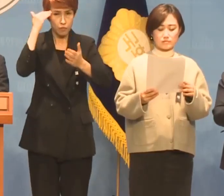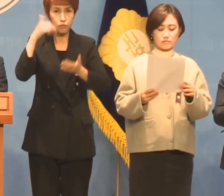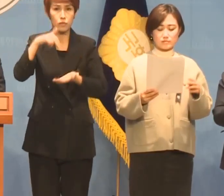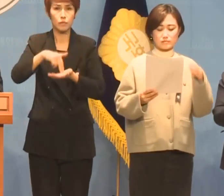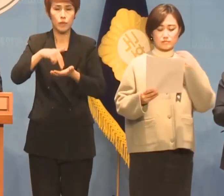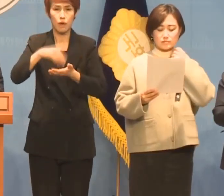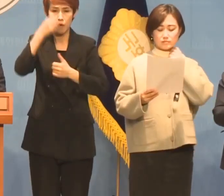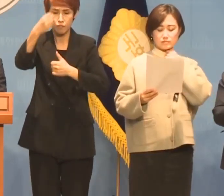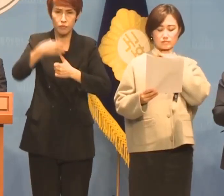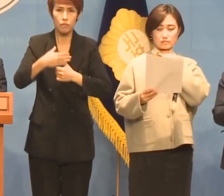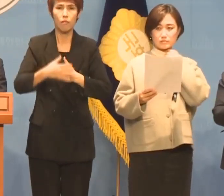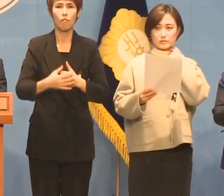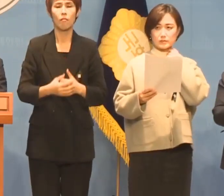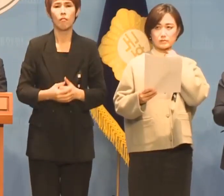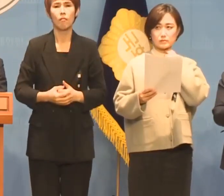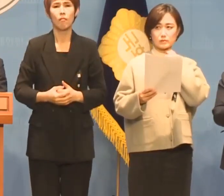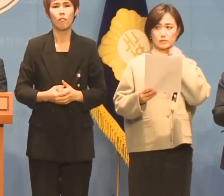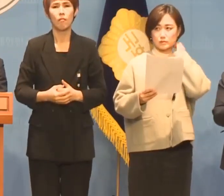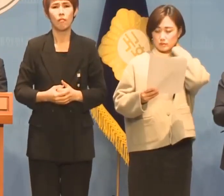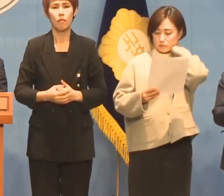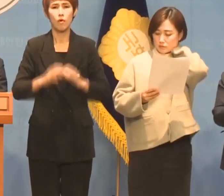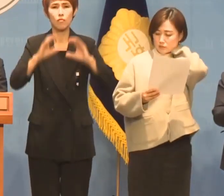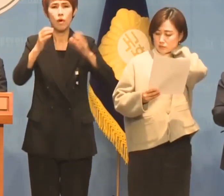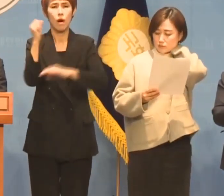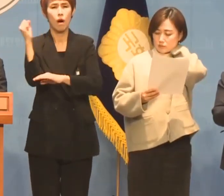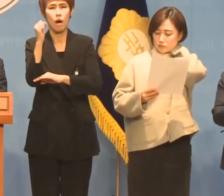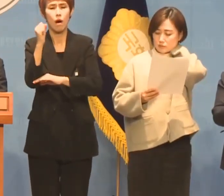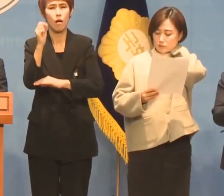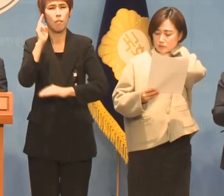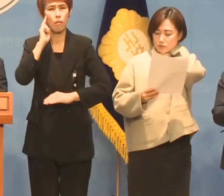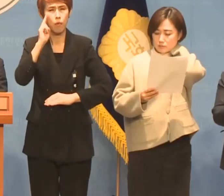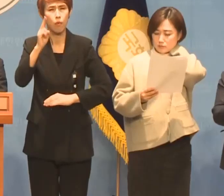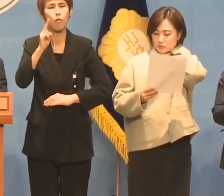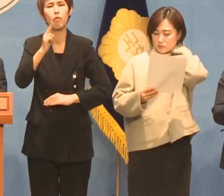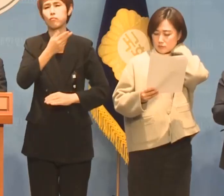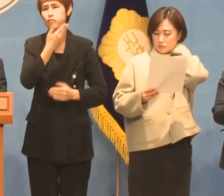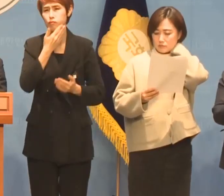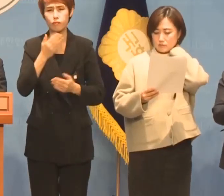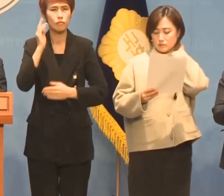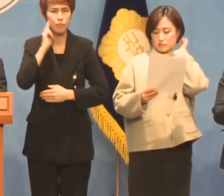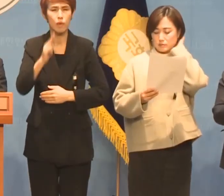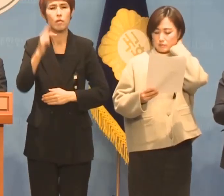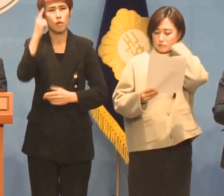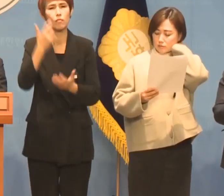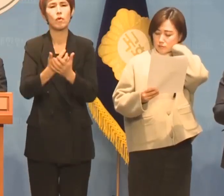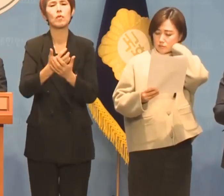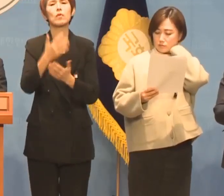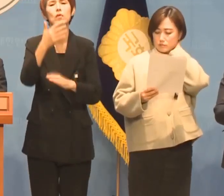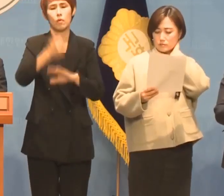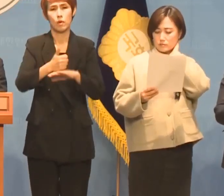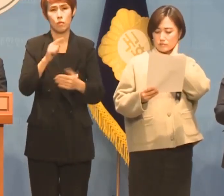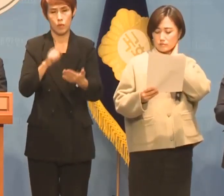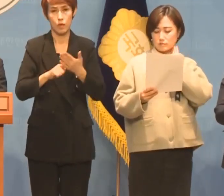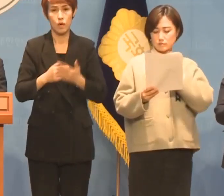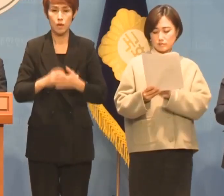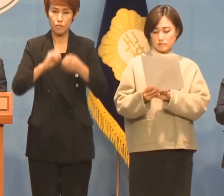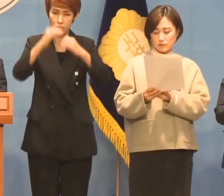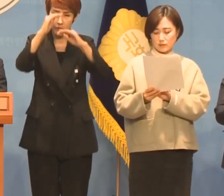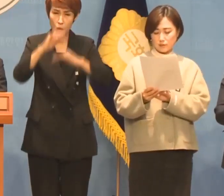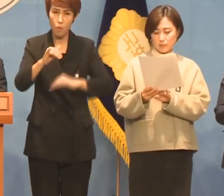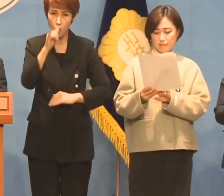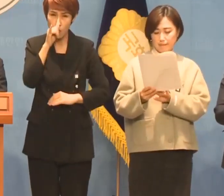심각하게 훼손하고 국가 정체성의 근간을 흔드는 치명적인 결과를 초래할 것입니다. 이런 왜곡행위는 우리